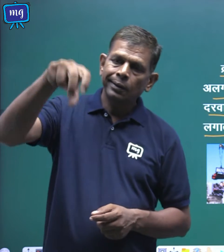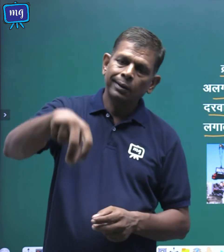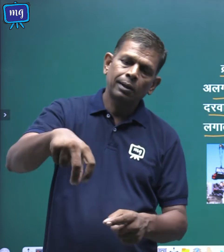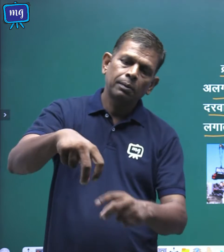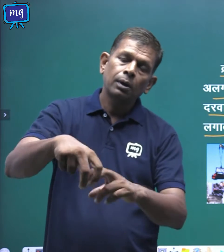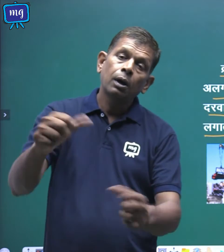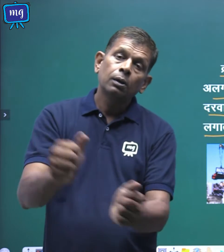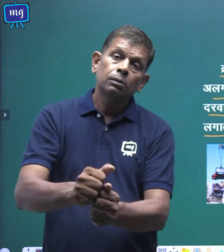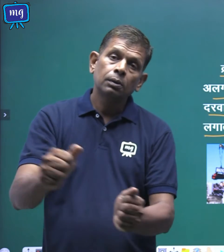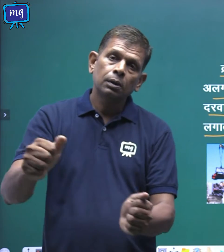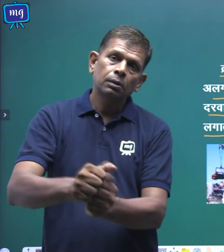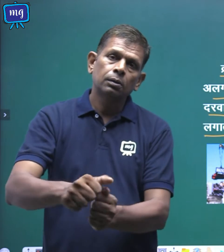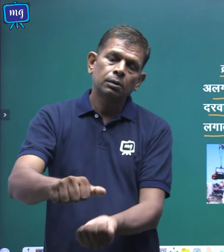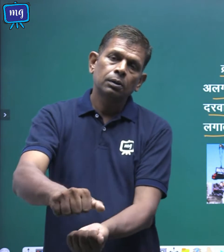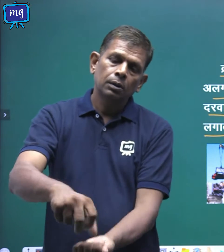होता है,